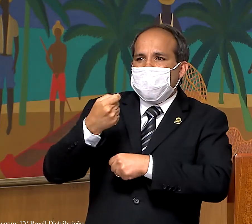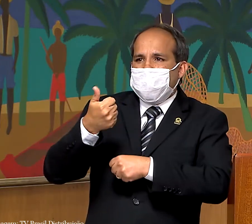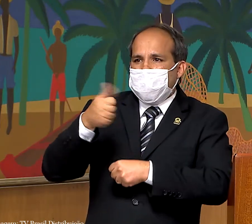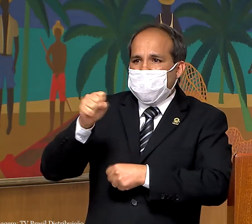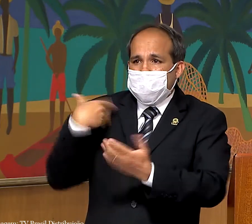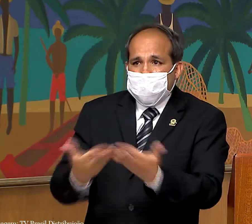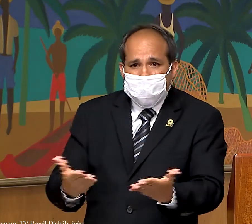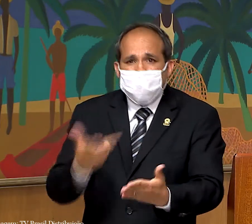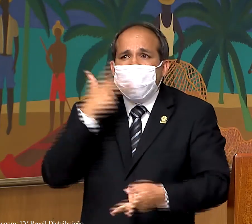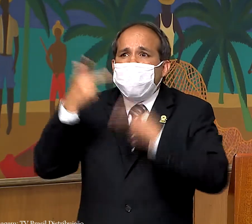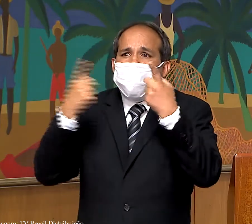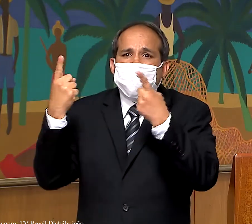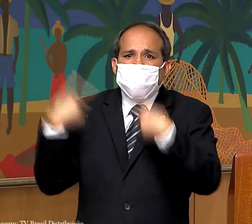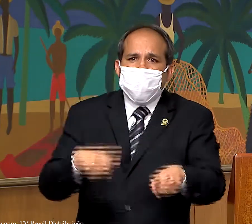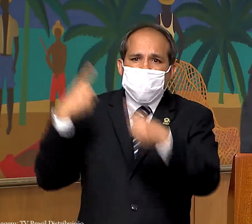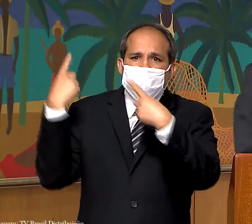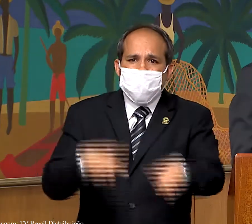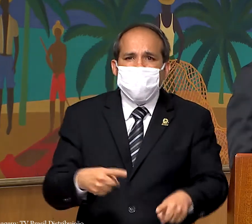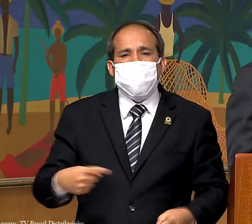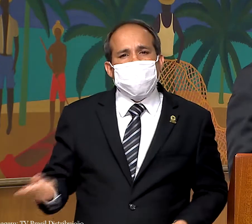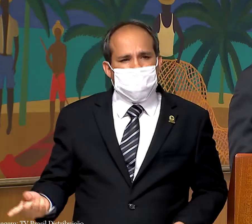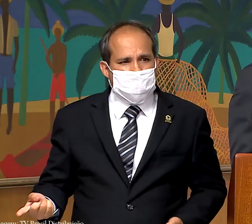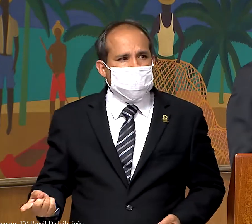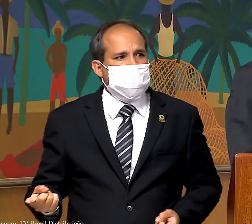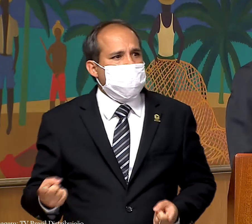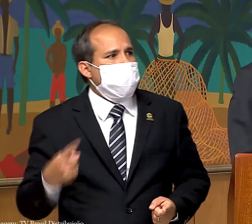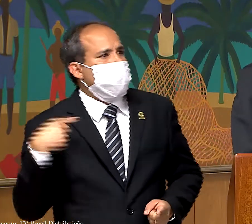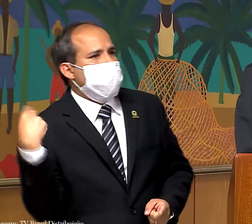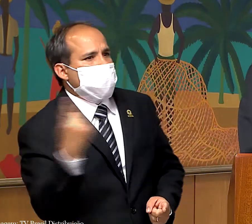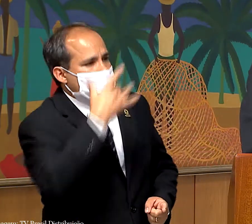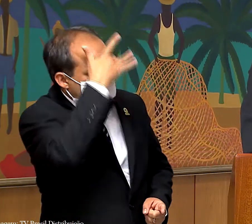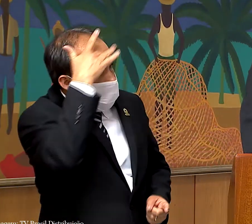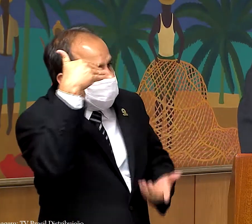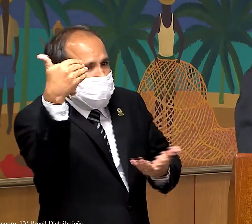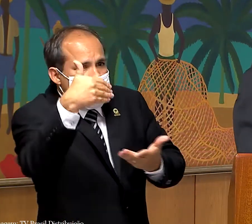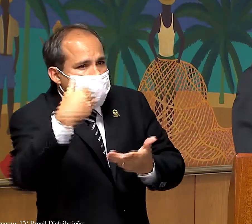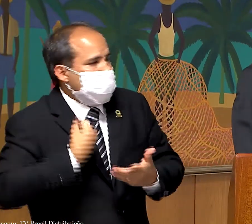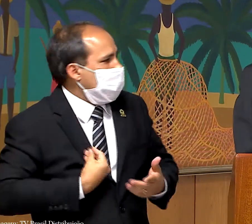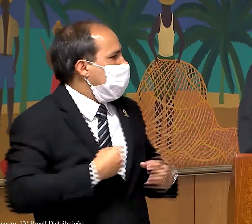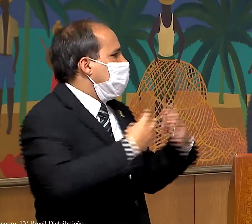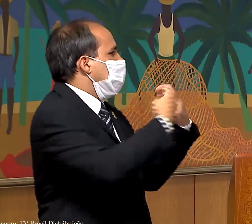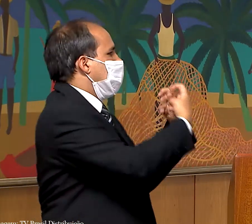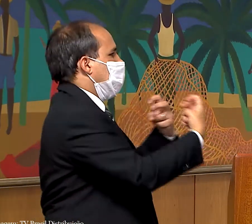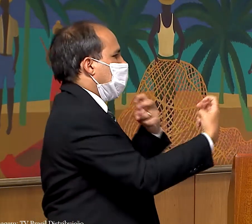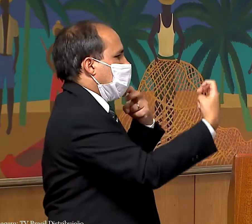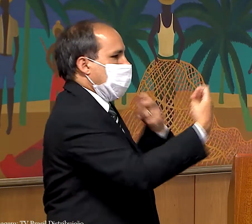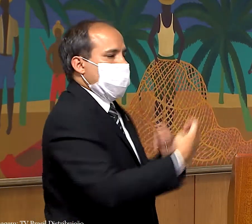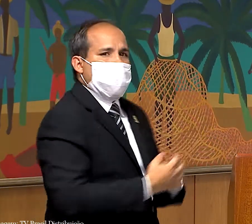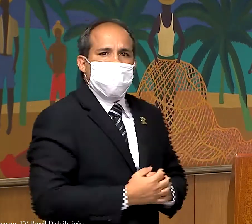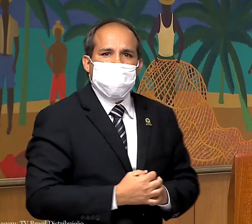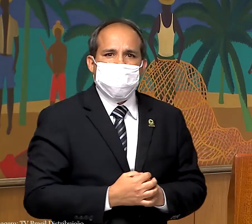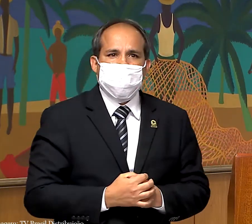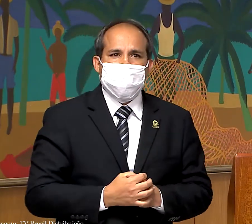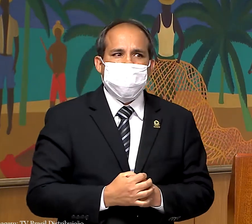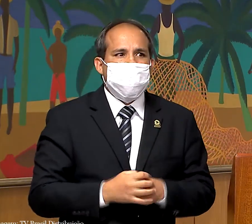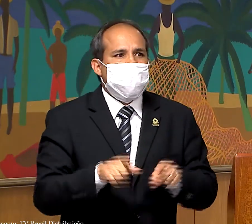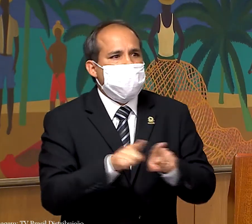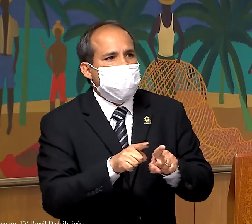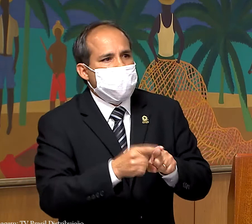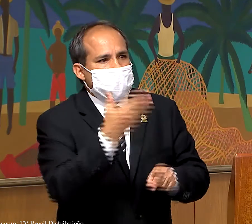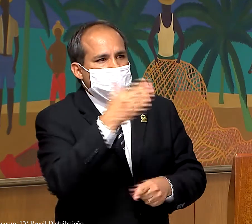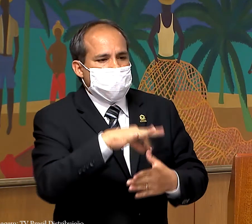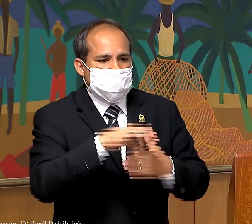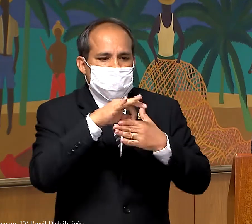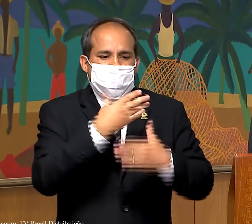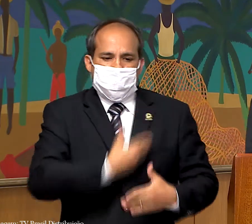contrário. Então, a todos os senhores, esse pessoal maravilhoso que está aqui, Dona Nise, Pazuello, prezado líder do